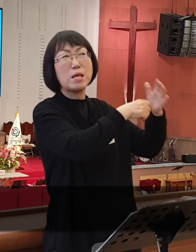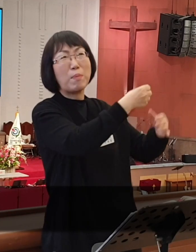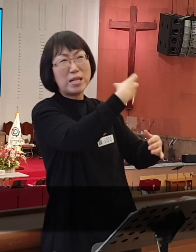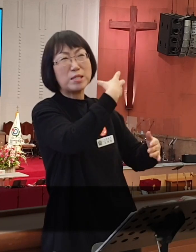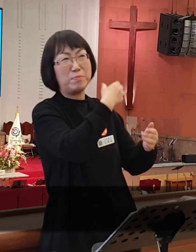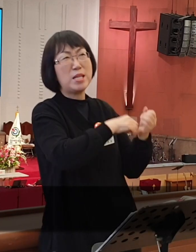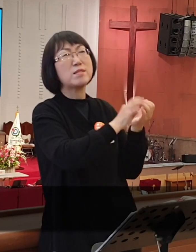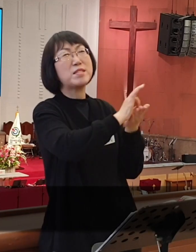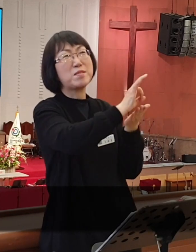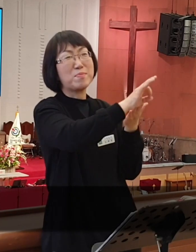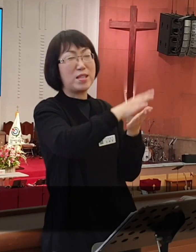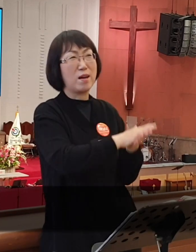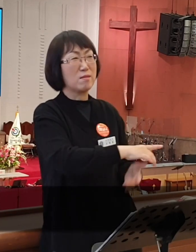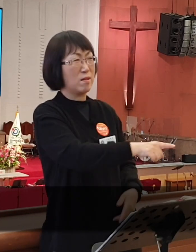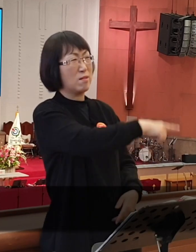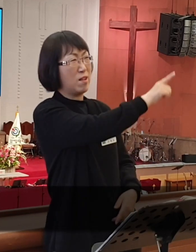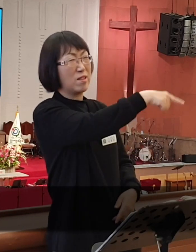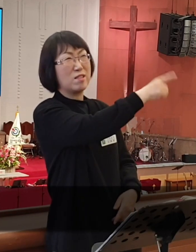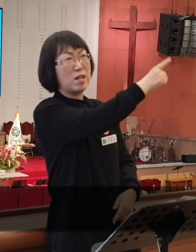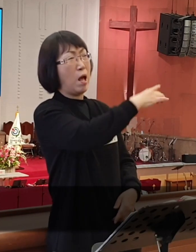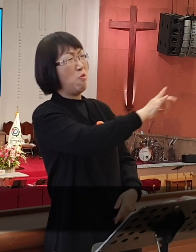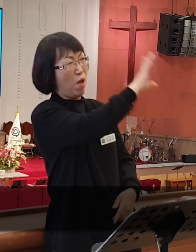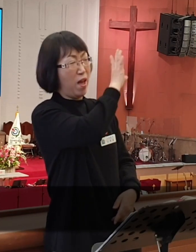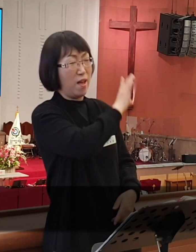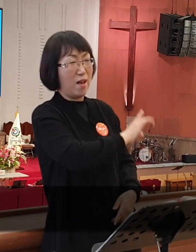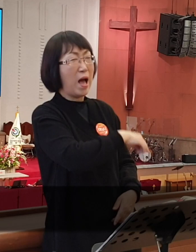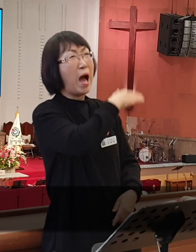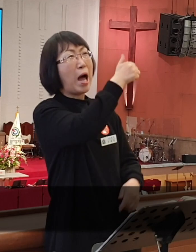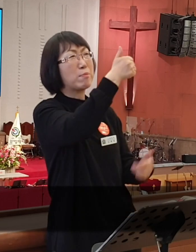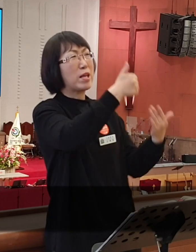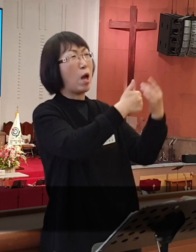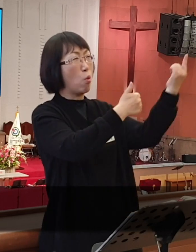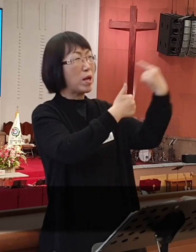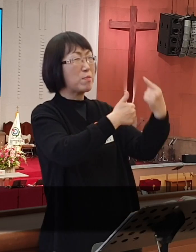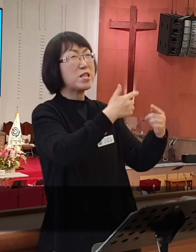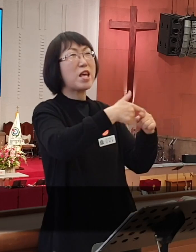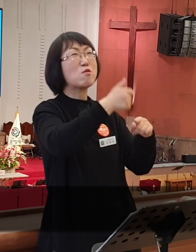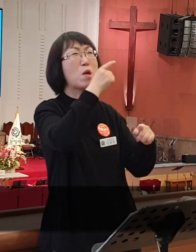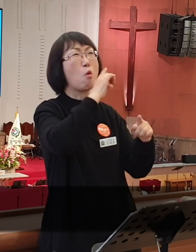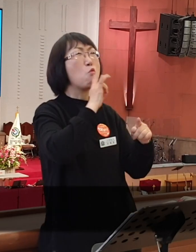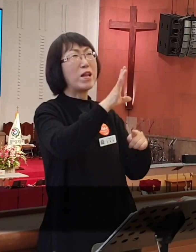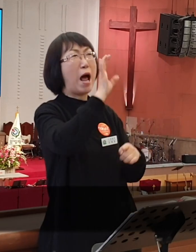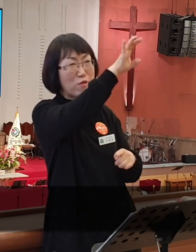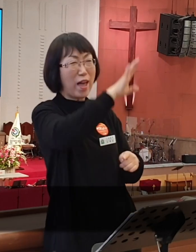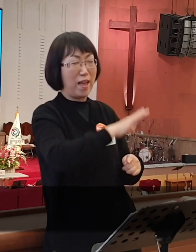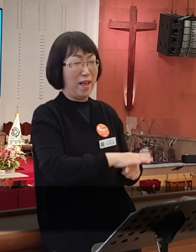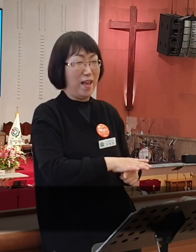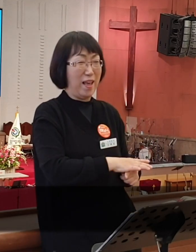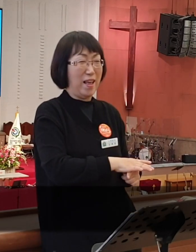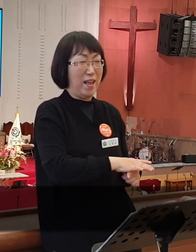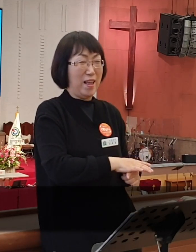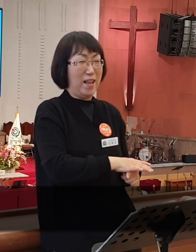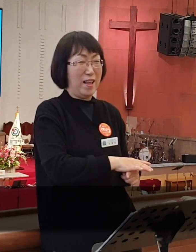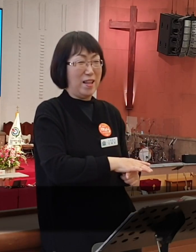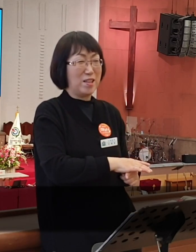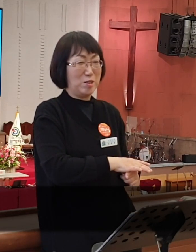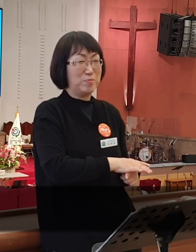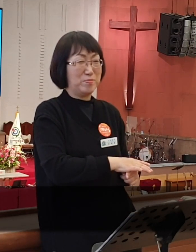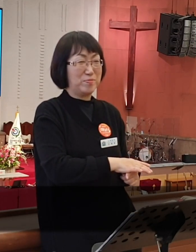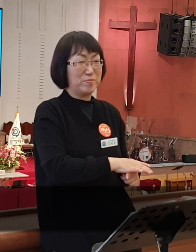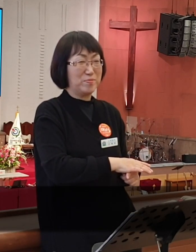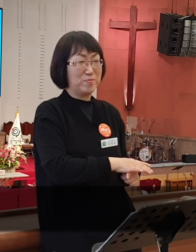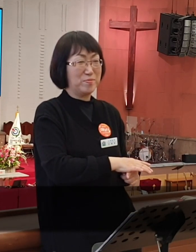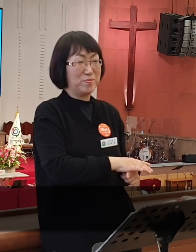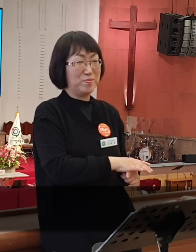많이 쓰여집니다. 니들은 안 돼. 왜? 하나님에게 가려면 여기 예수님 말고는 안 되니까. 예수님 안 되니까 니들은 다 죽었어.